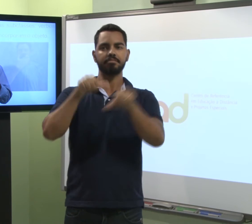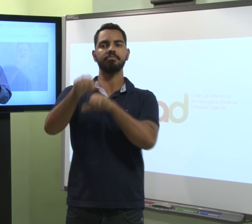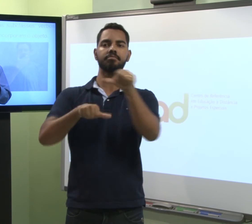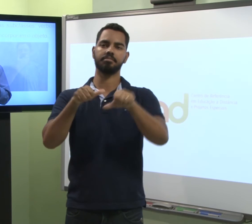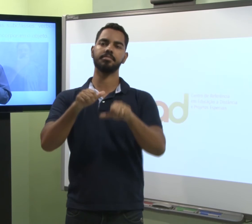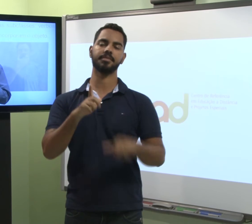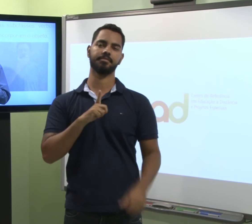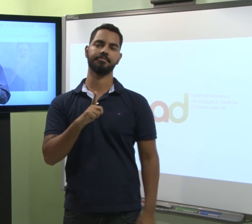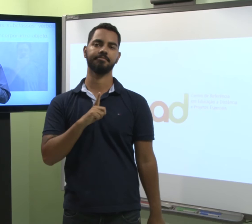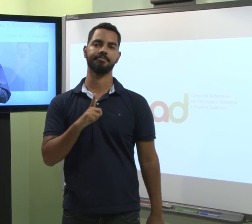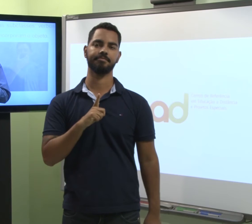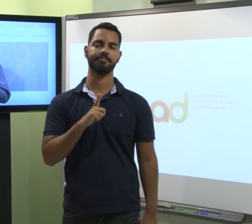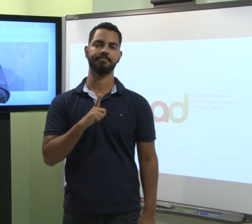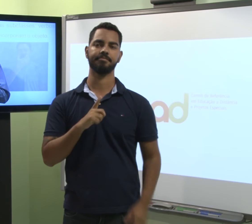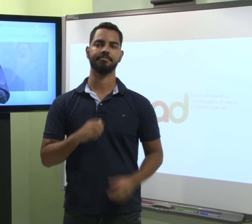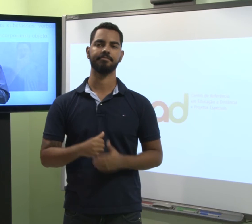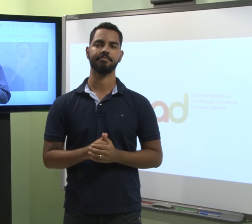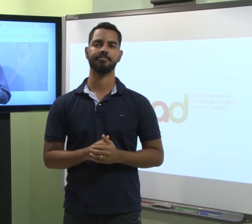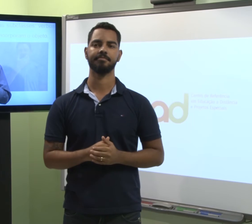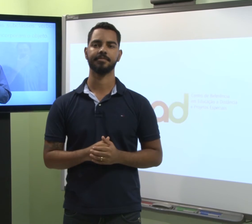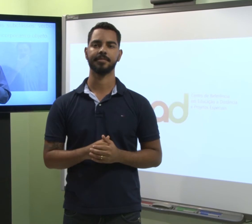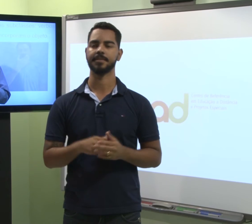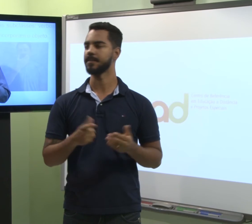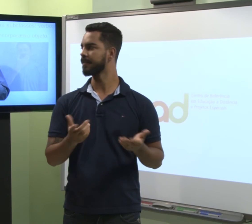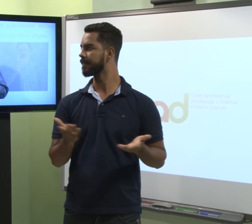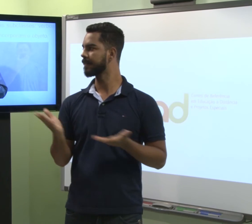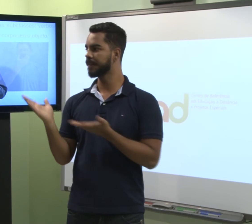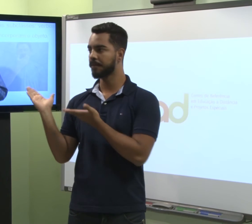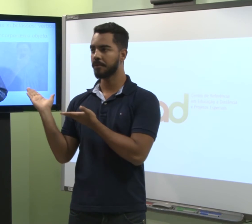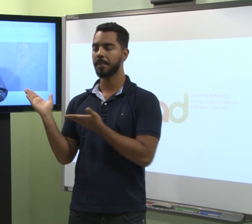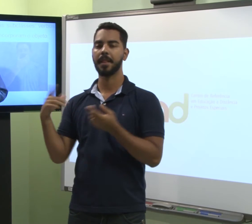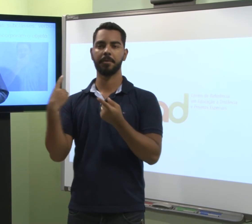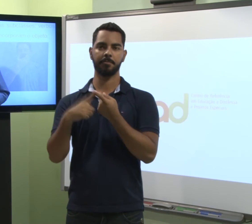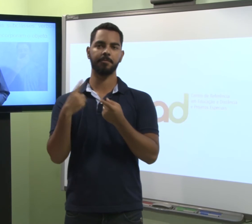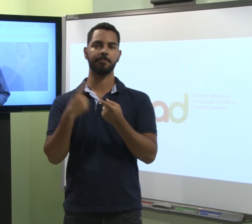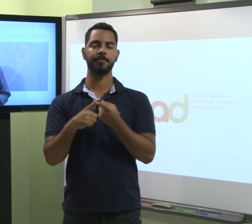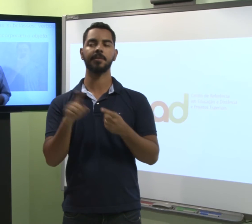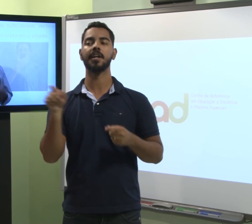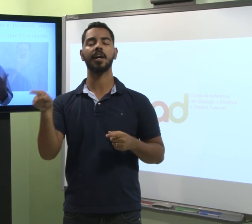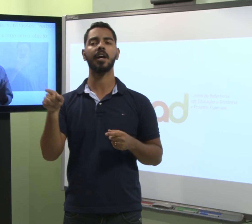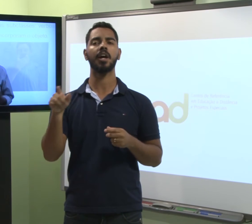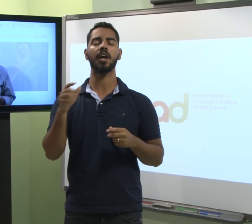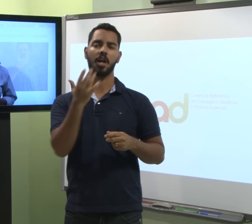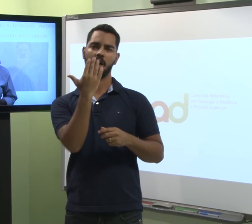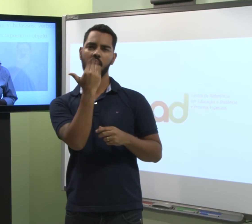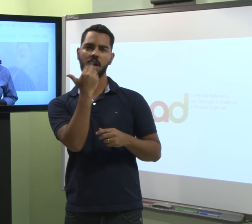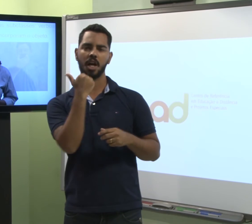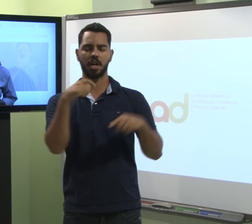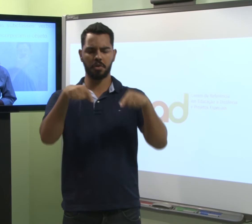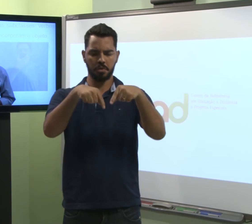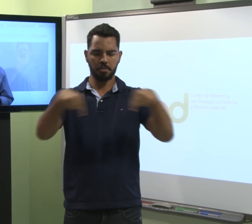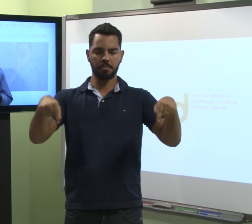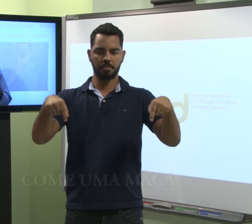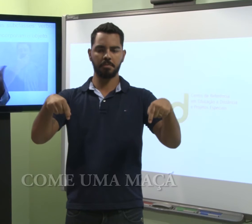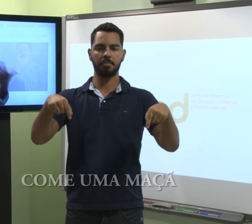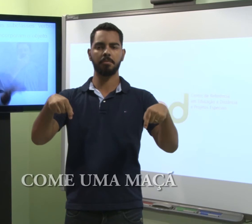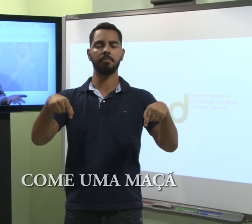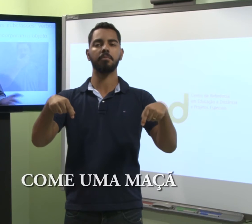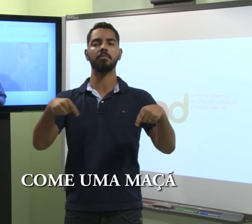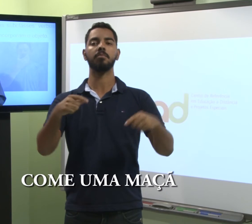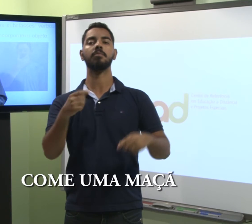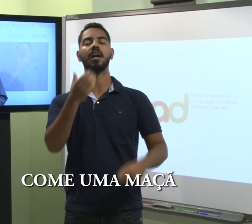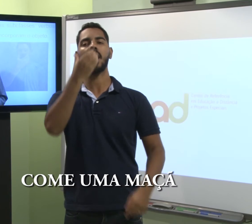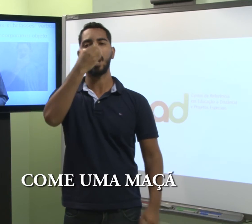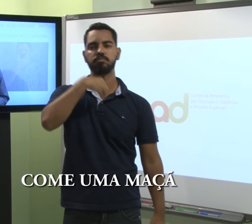de que o sujeito, neste caso aqui, come uma maçã. Mas outros exemplos podem ser citados, como